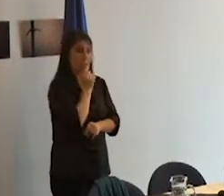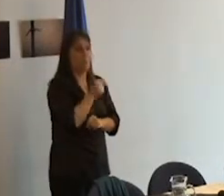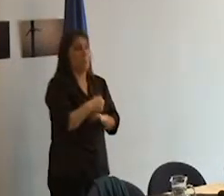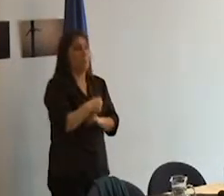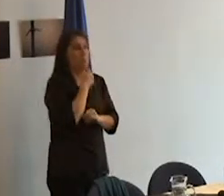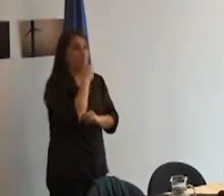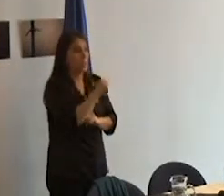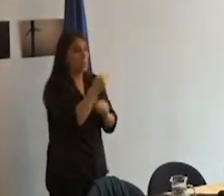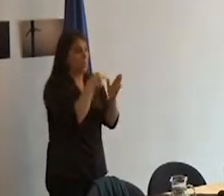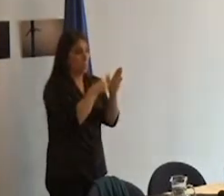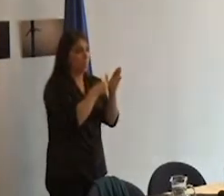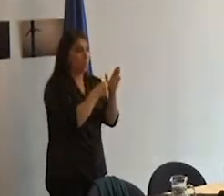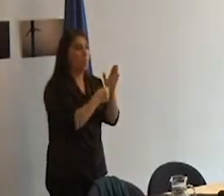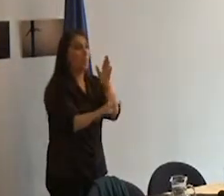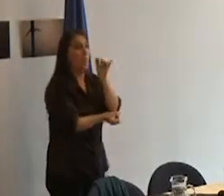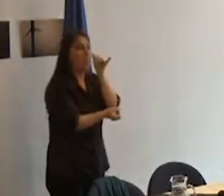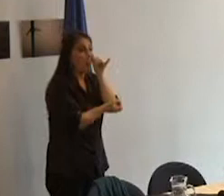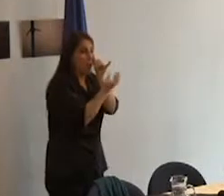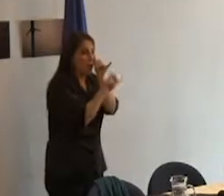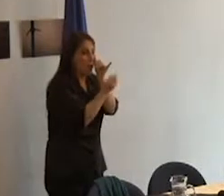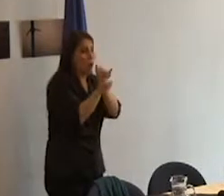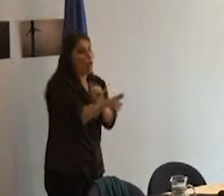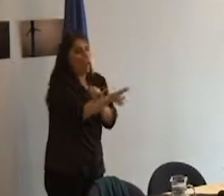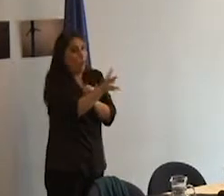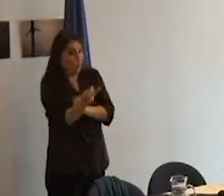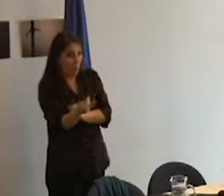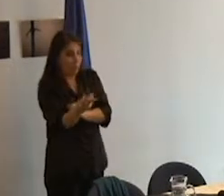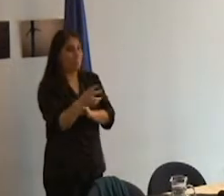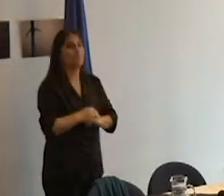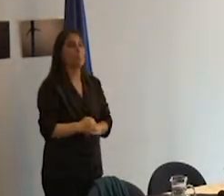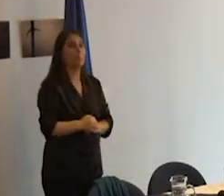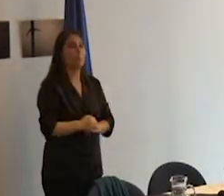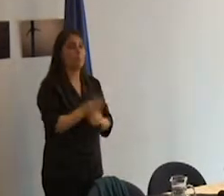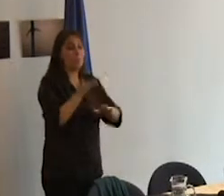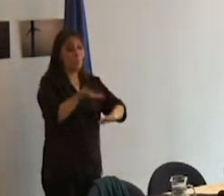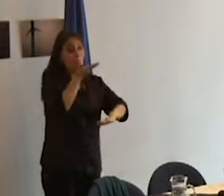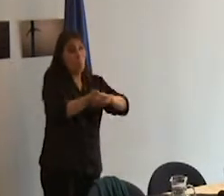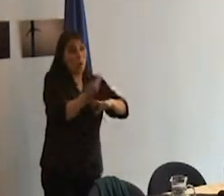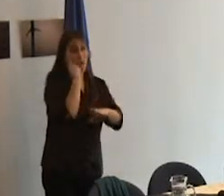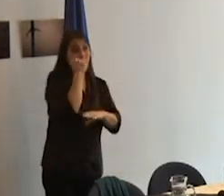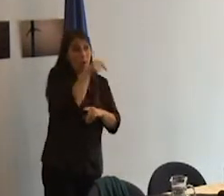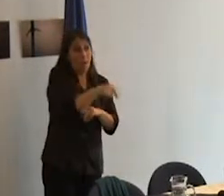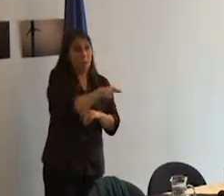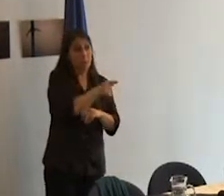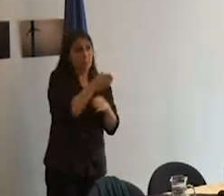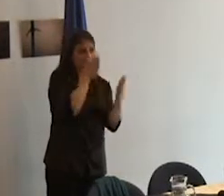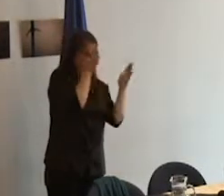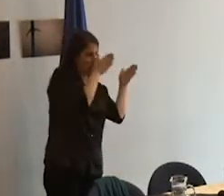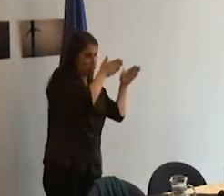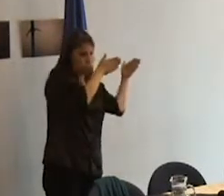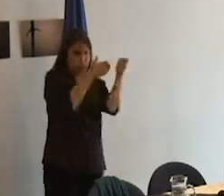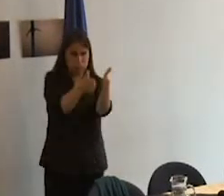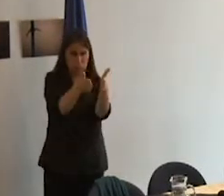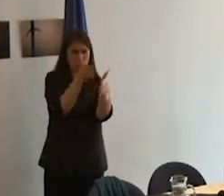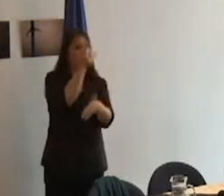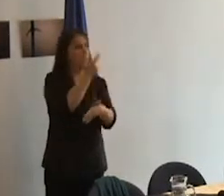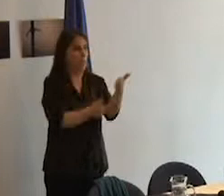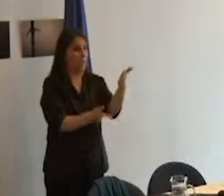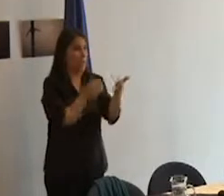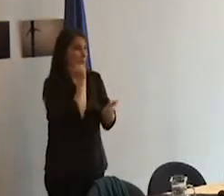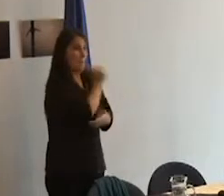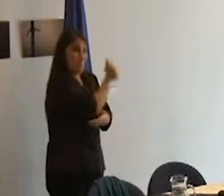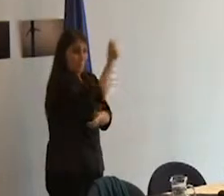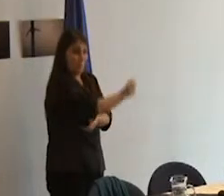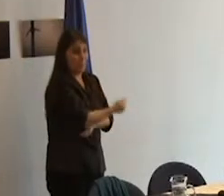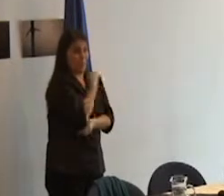denominado las pedagogías otras. La propuesta de esta investigadora está orientada hacia, en palabras de la